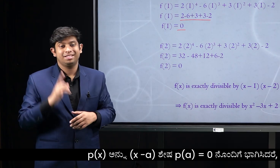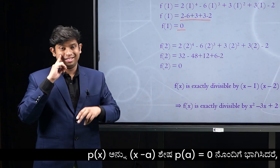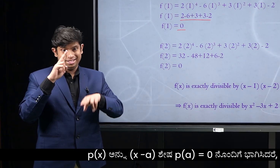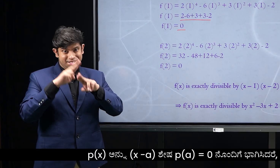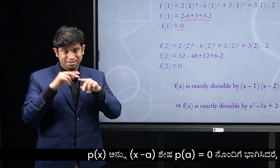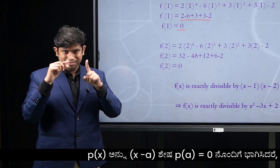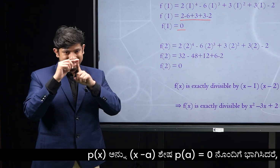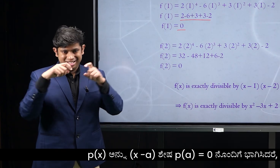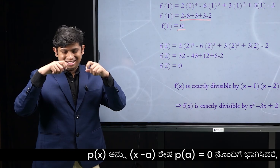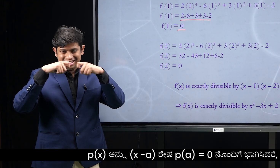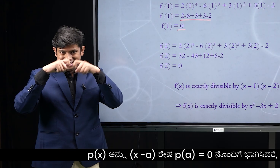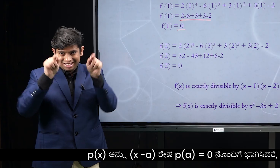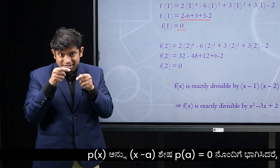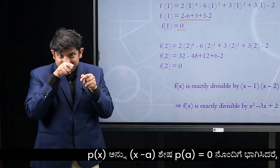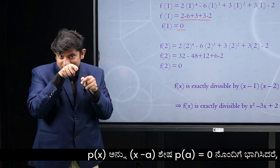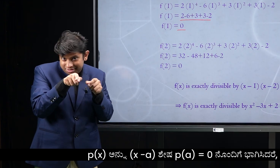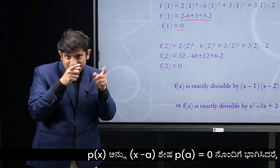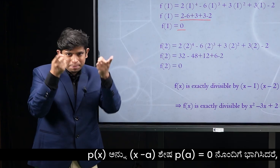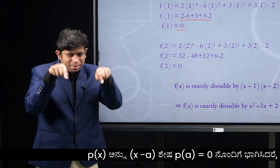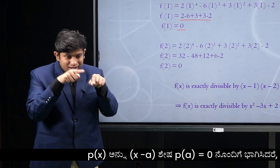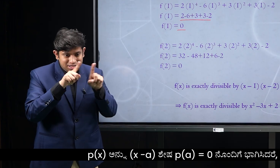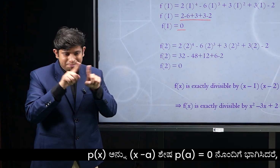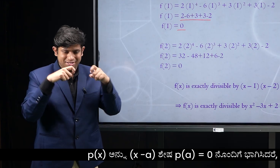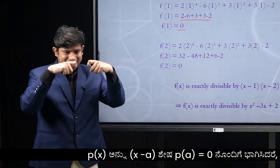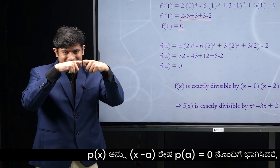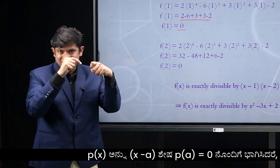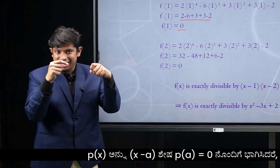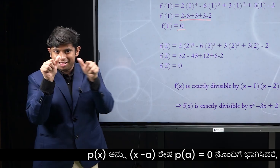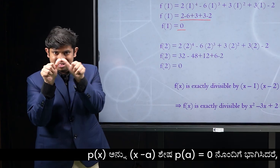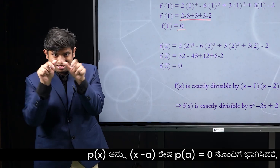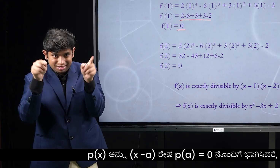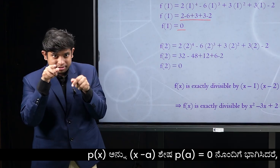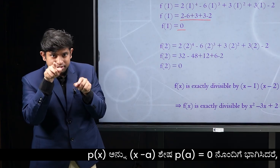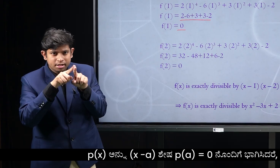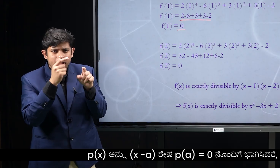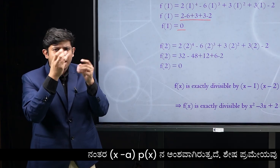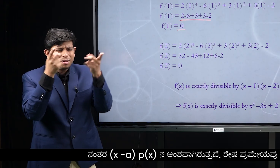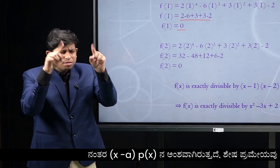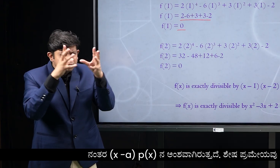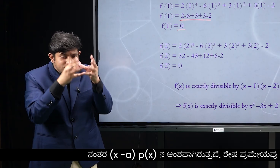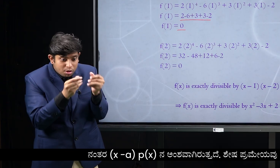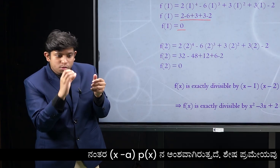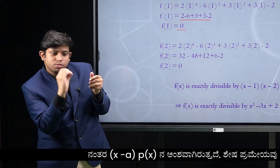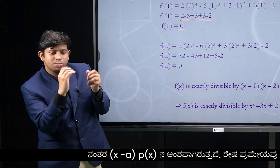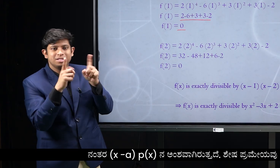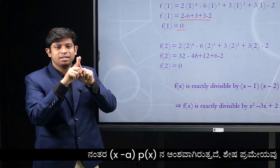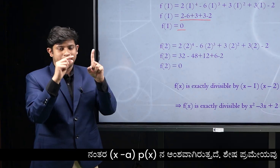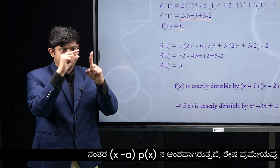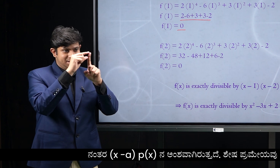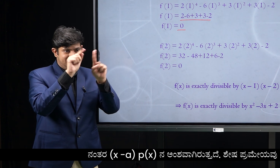p of x ಅನ್ನ x minus a ಶೇಷ p of a is equal to 0 ನೊಂದಿಗೆ ಭಾಗಿಸಿದರೆ ನಂತರ x minus a p of x